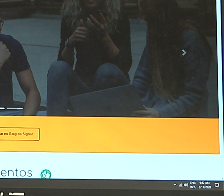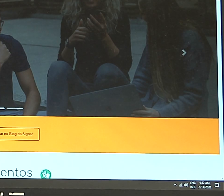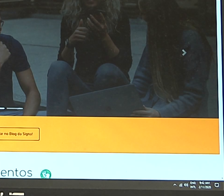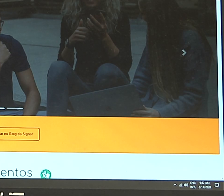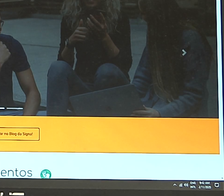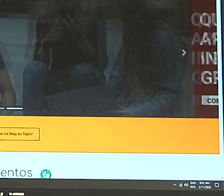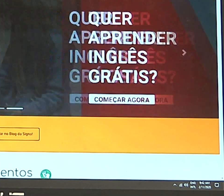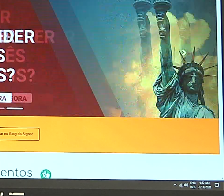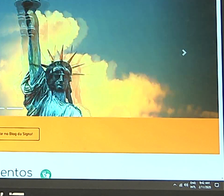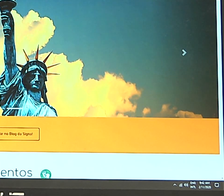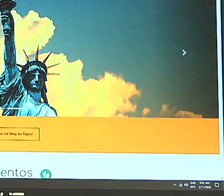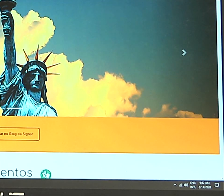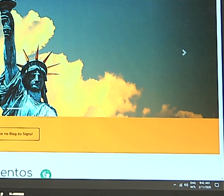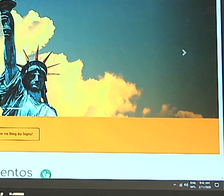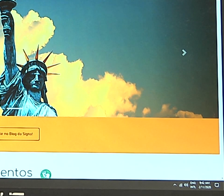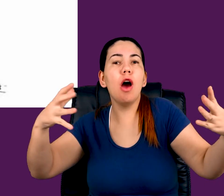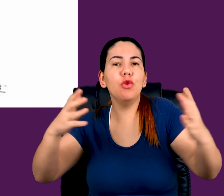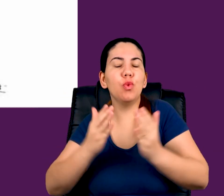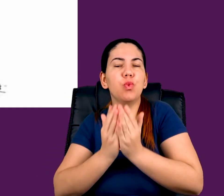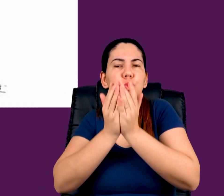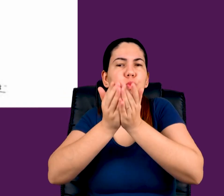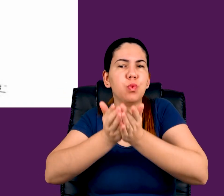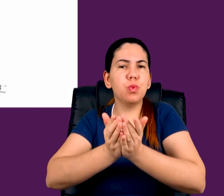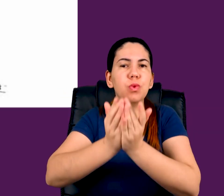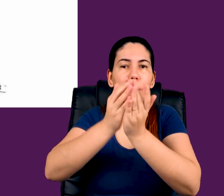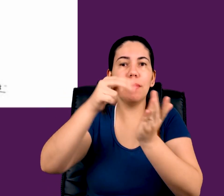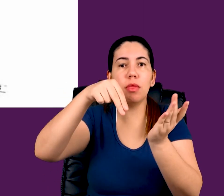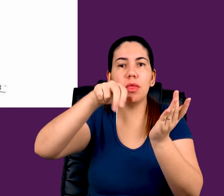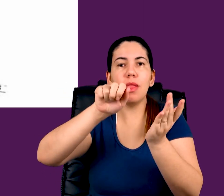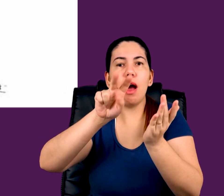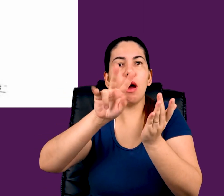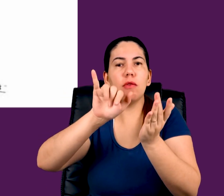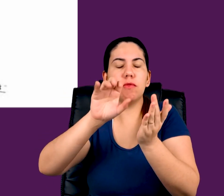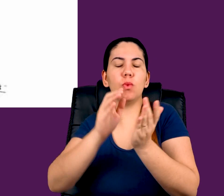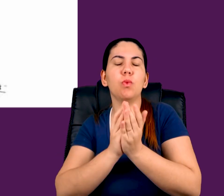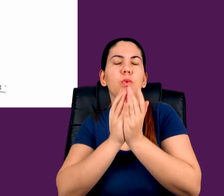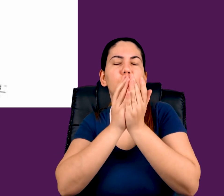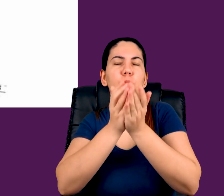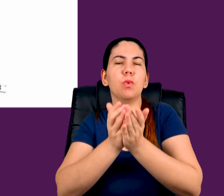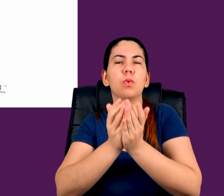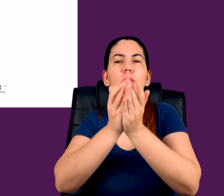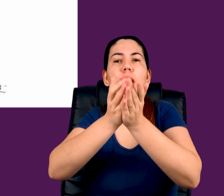serve como exemplo para uma sociedade mais acessível e inclusiva para todas as pessoas. acessível e inclusiva